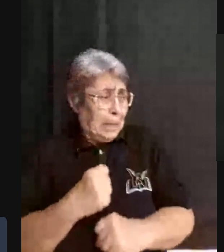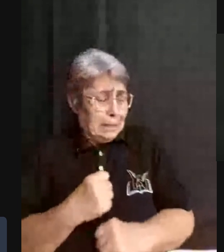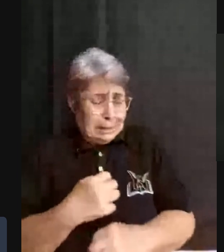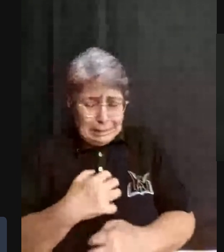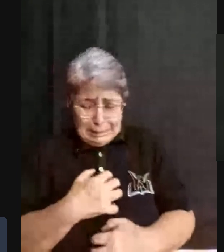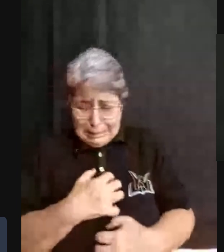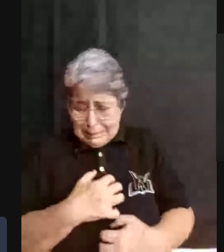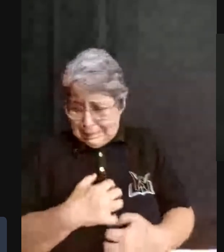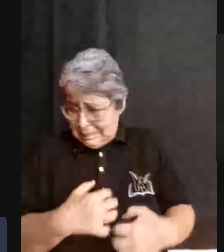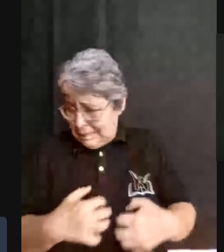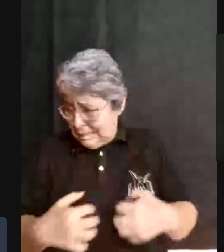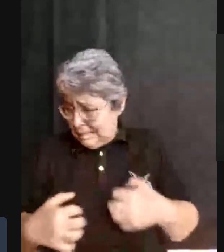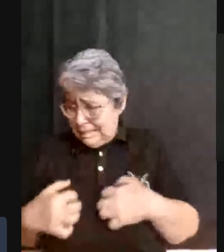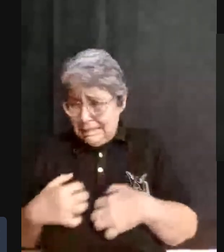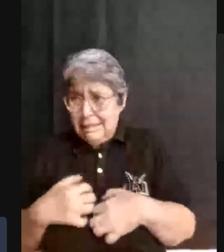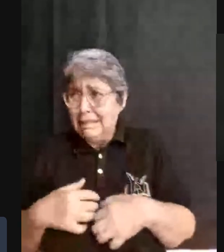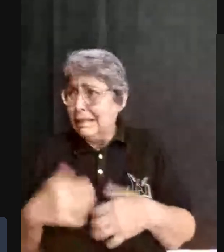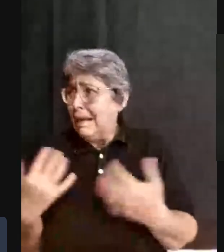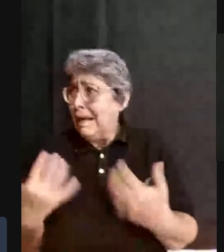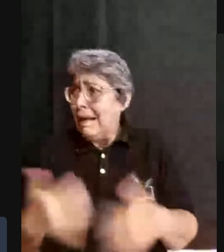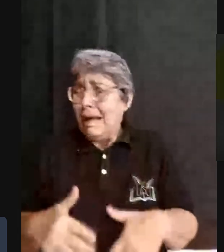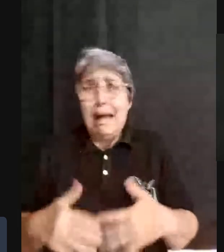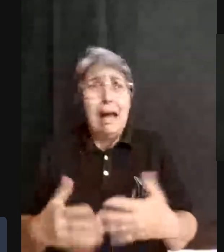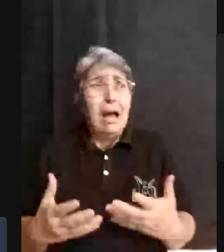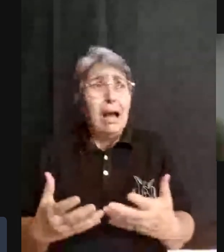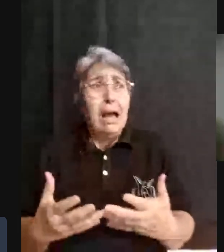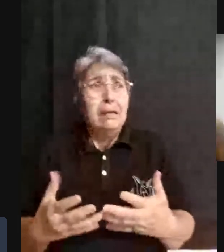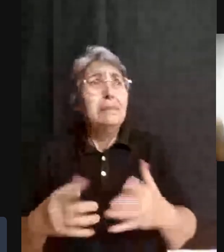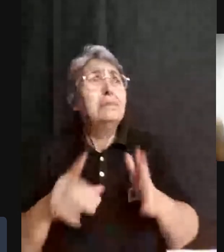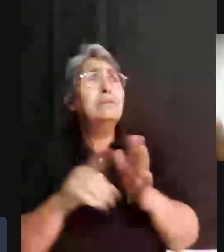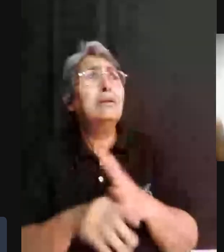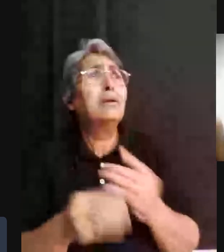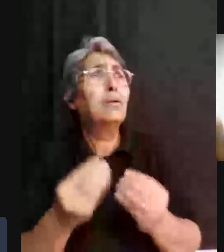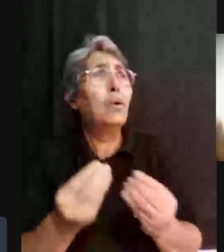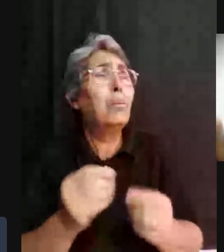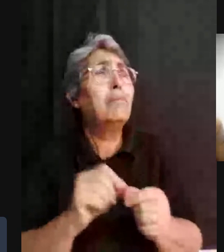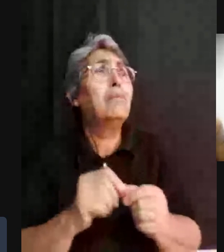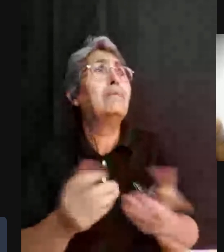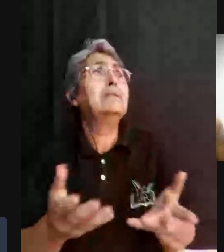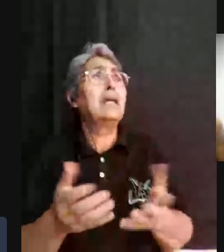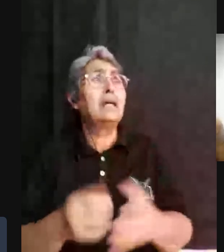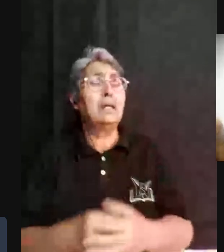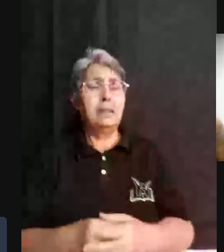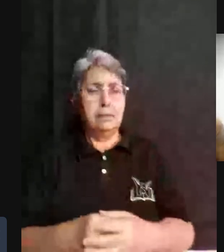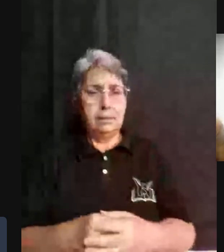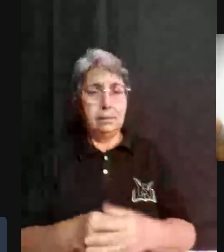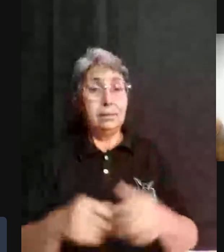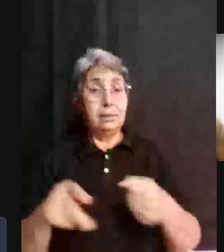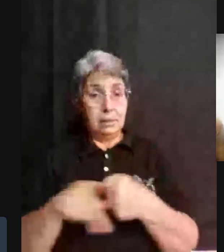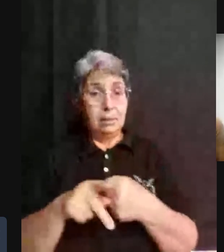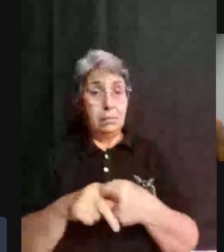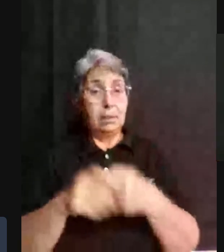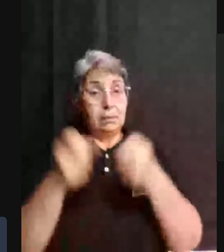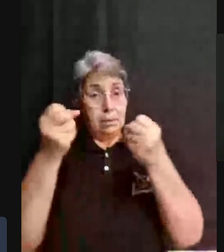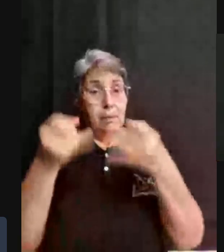aos demais apóstolos: que faremos, irmãos? Então no verso 38, Pedro nos dá a